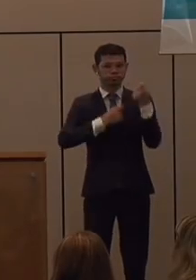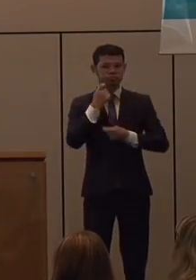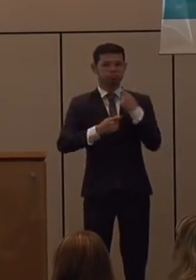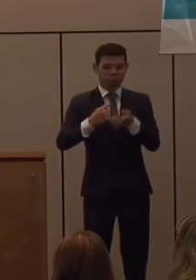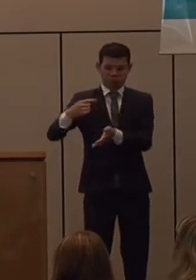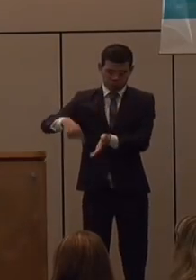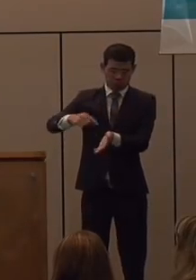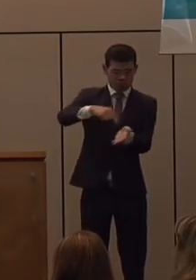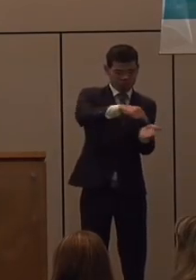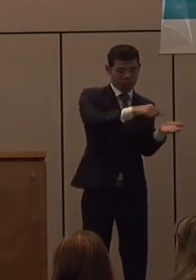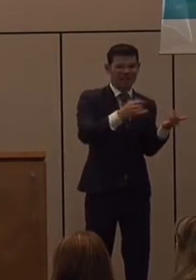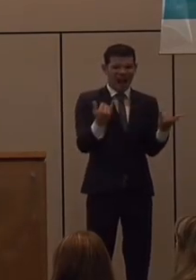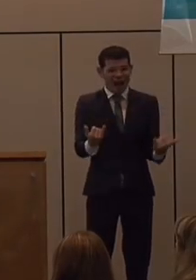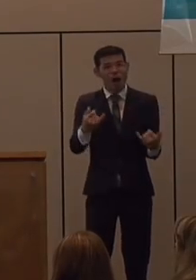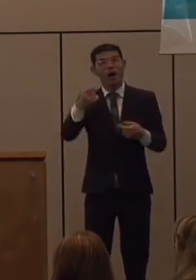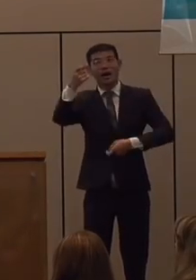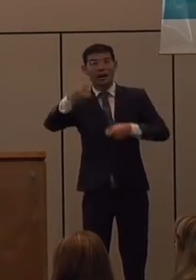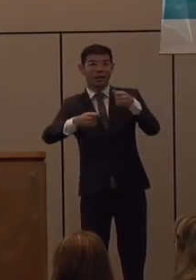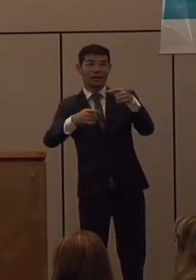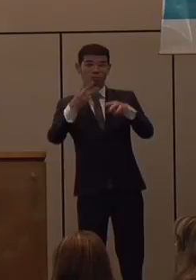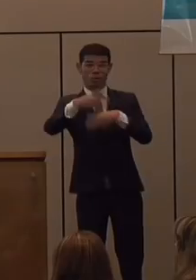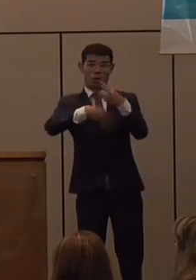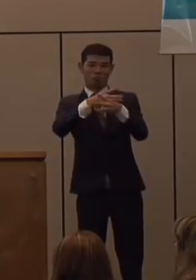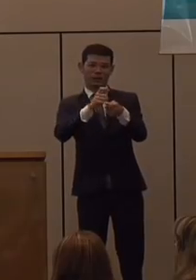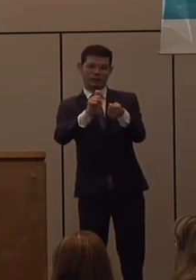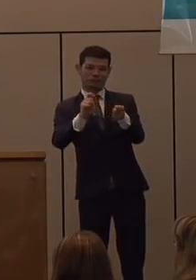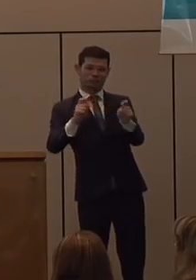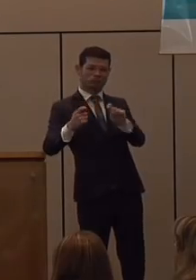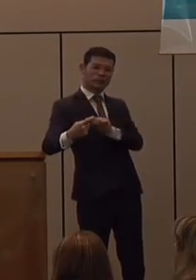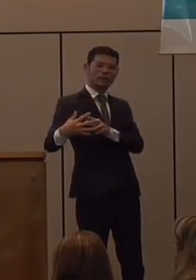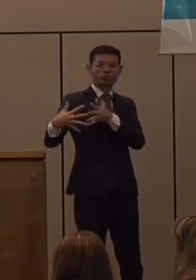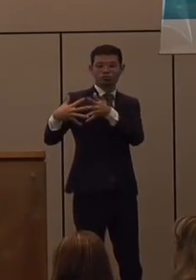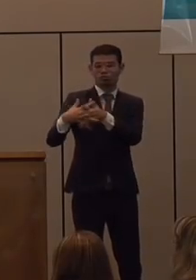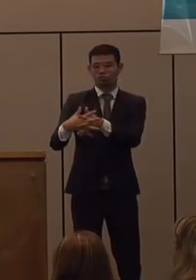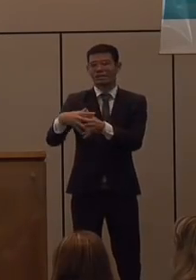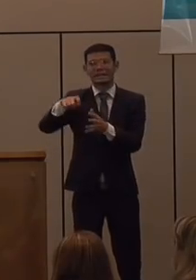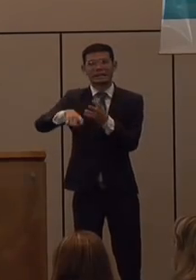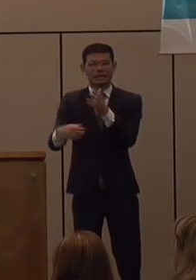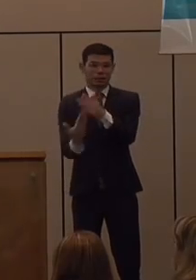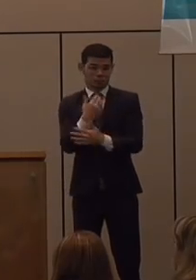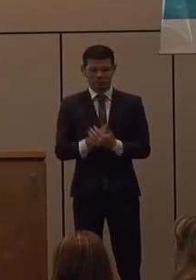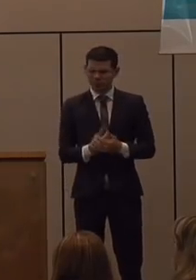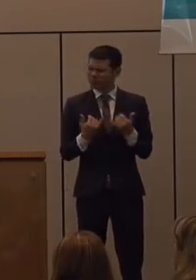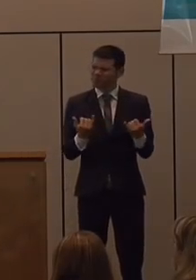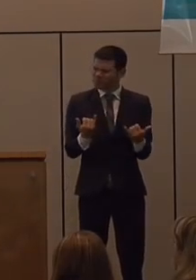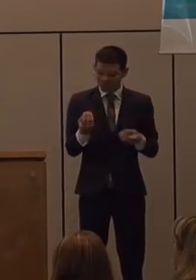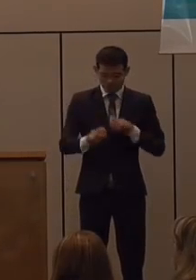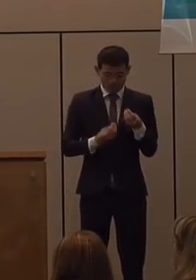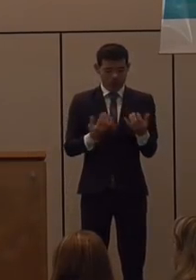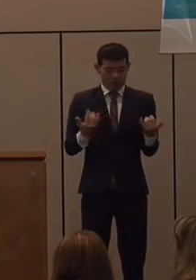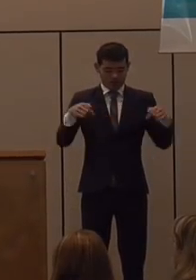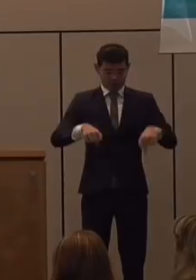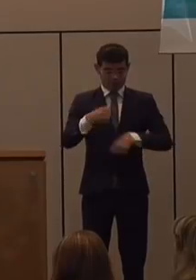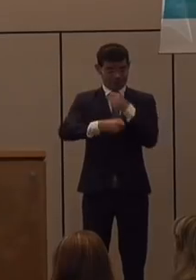tenido que ajustar esas disciplinas a las nuevas necesidades que estamos haciendo este año se hizo un estudio de diagnóstico de la